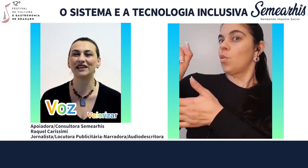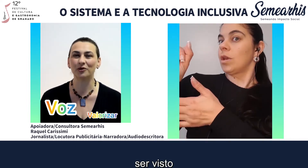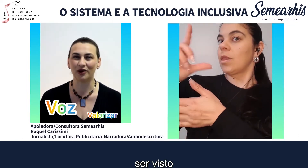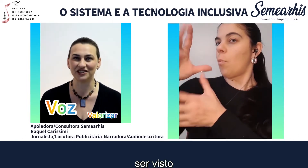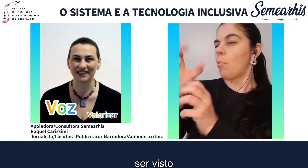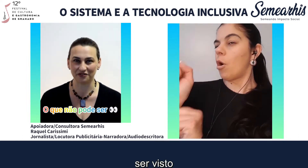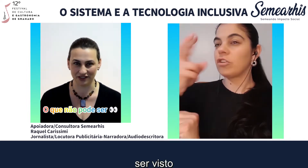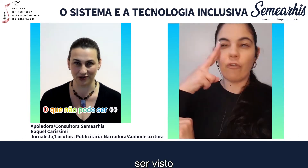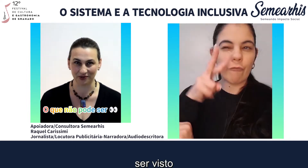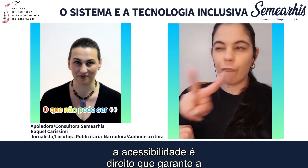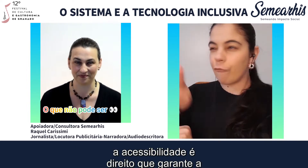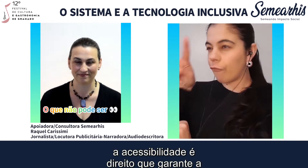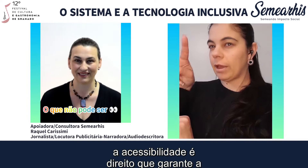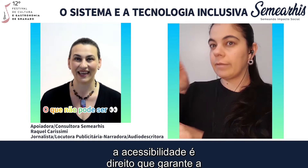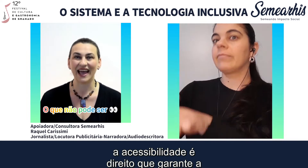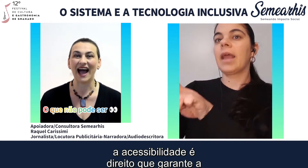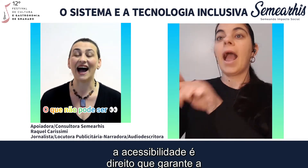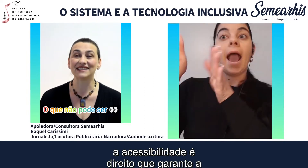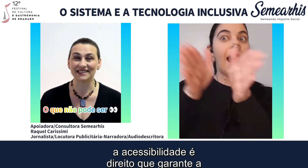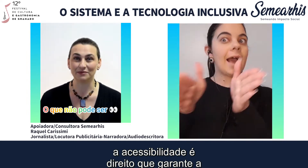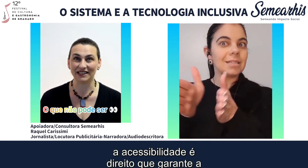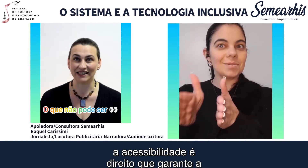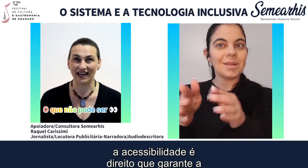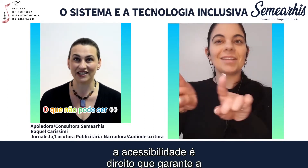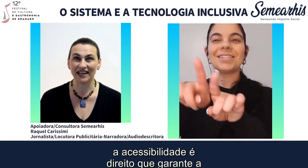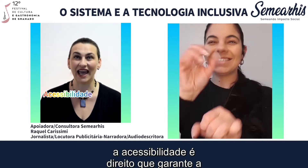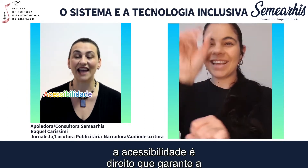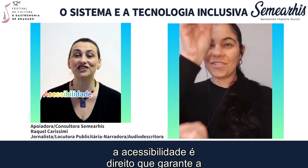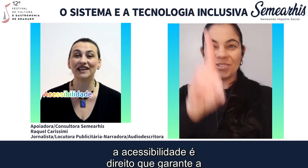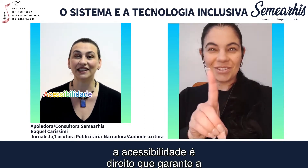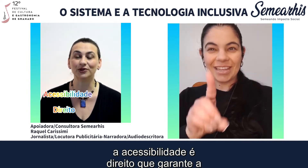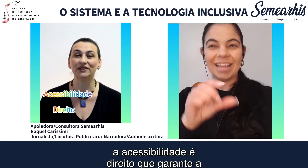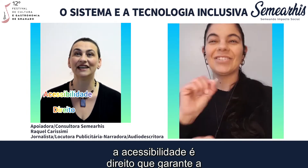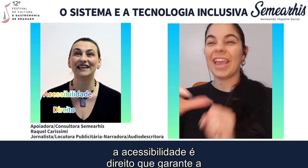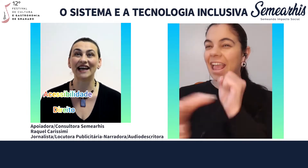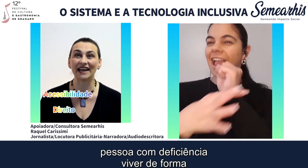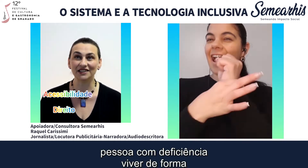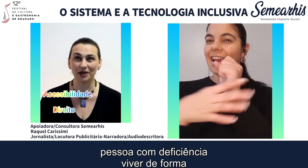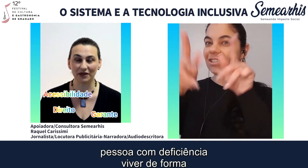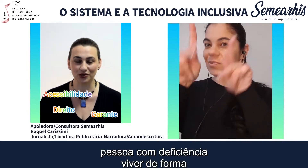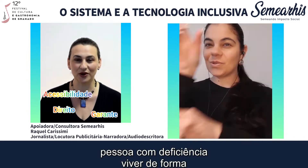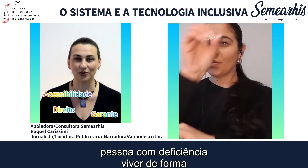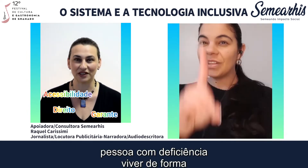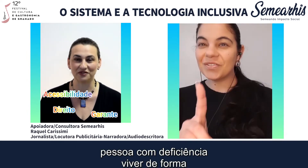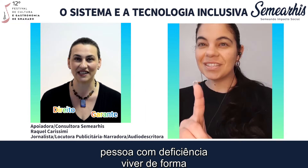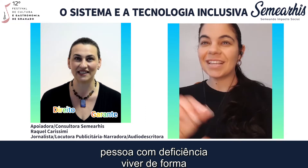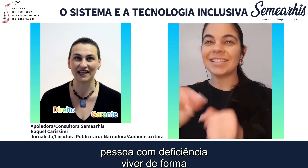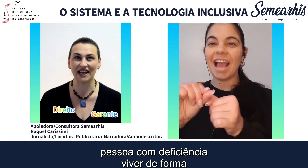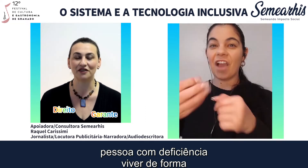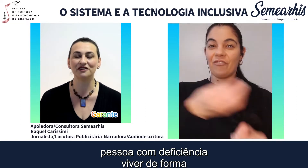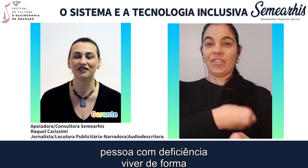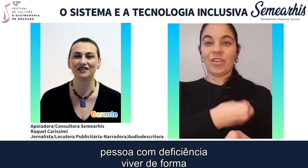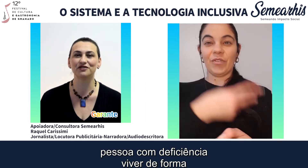o que não pode ser visto. A acessibilidade é direito que garante à pessoa com